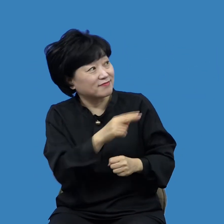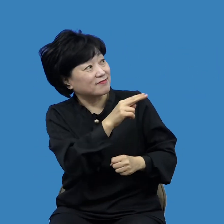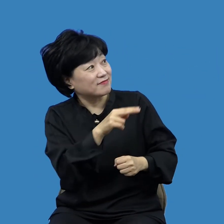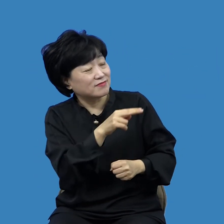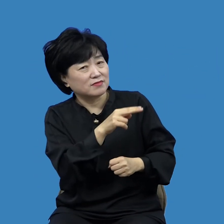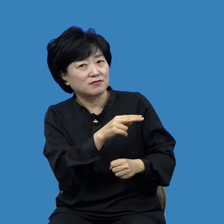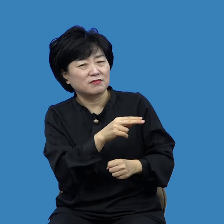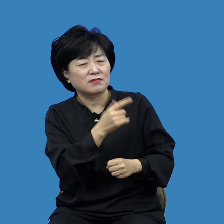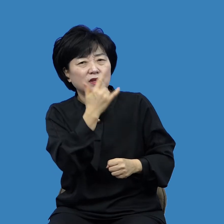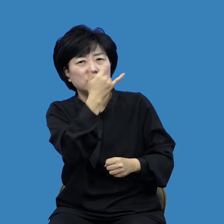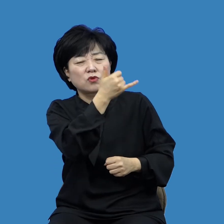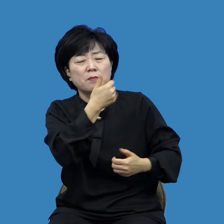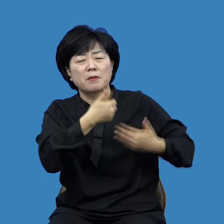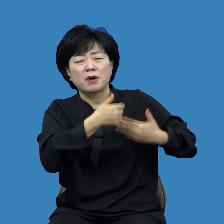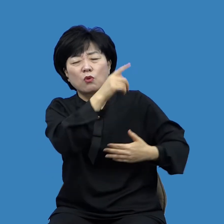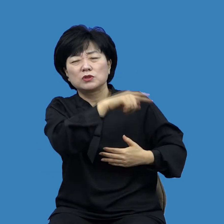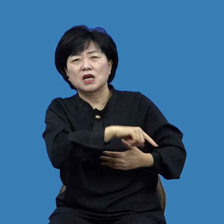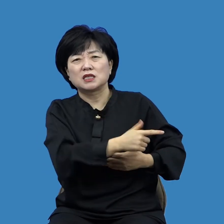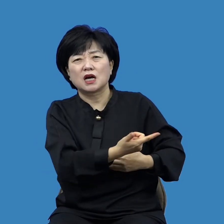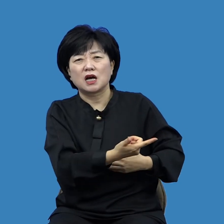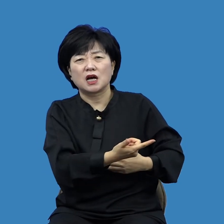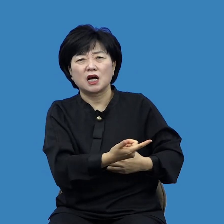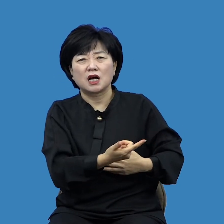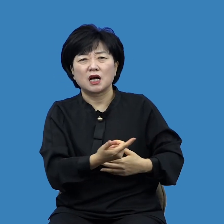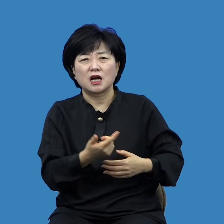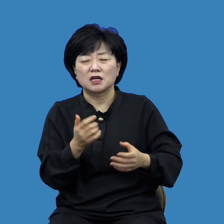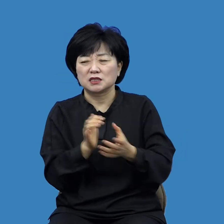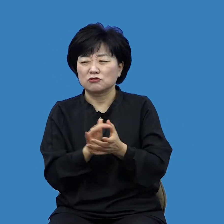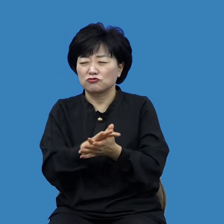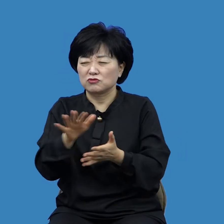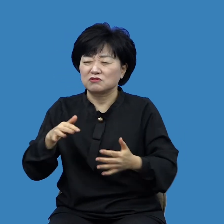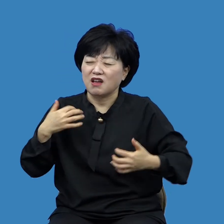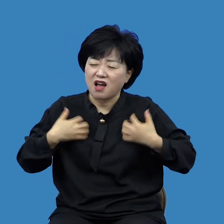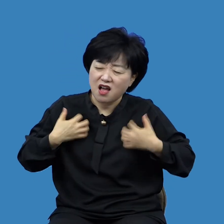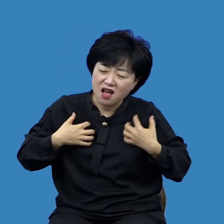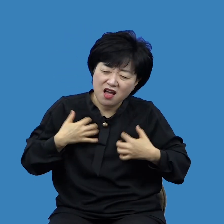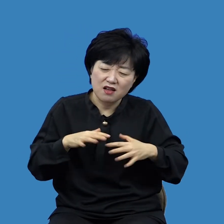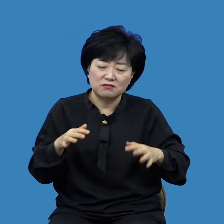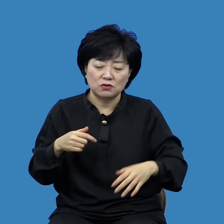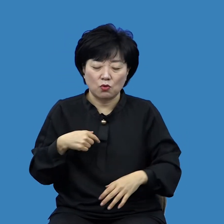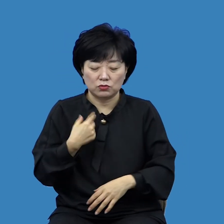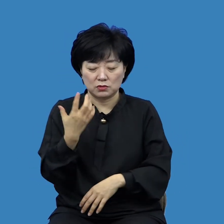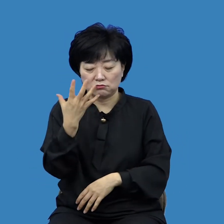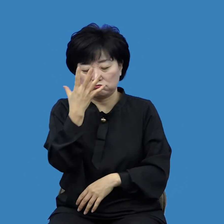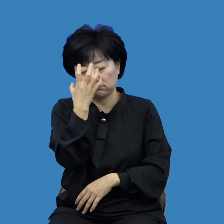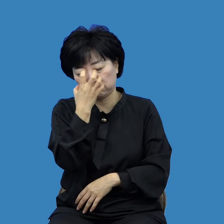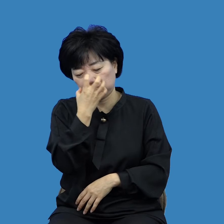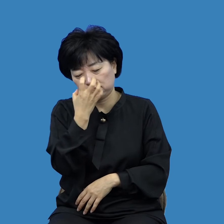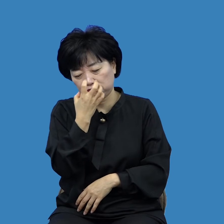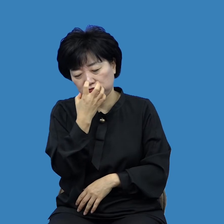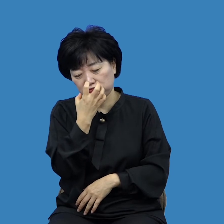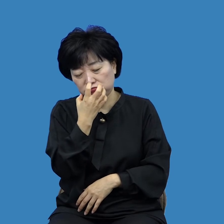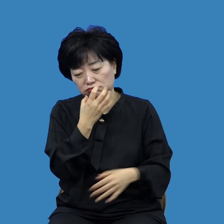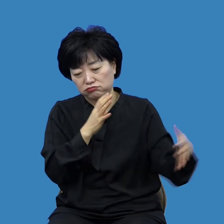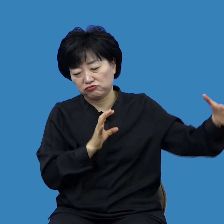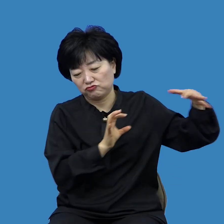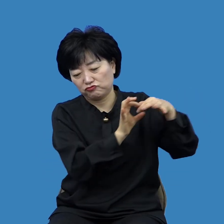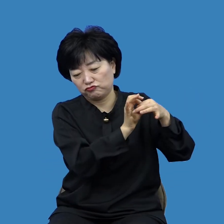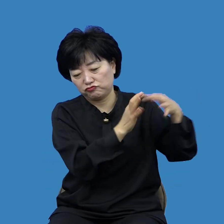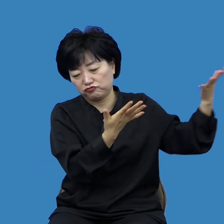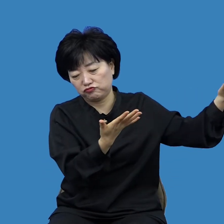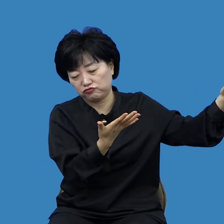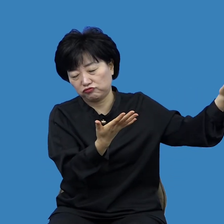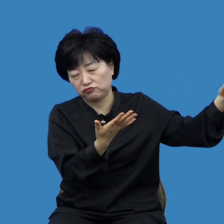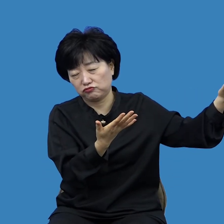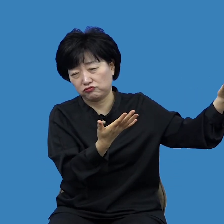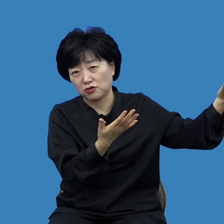바쁜 일이 있어서 못 왔어. 그러면 걔는 다른 친구들 다 신나게 뛰어다니는데 혼자 시무룩해가지고 있어요. 왜? 재미가 없는 거야. 내가